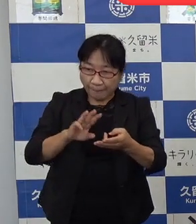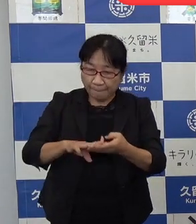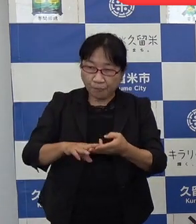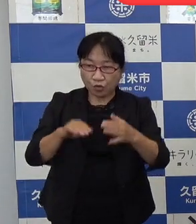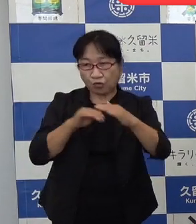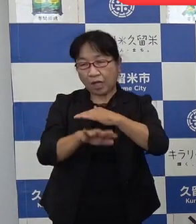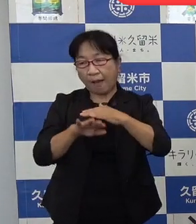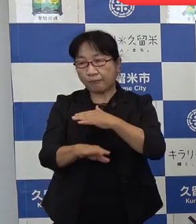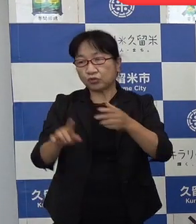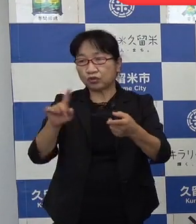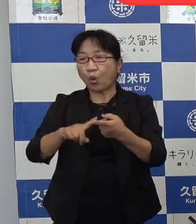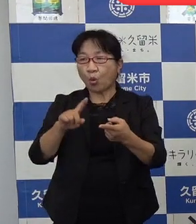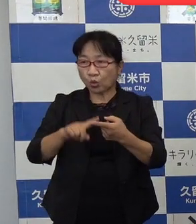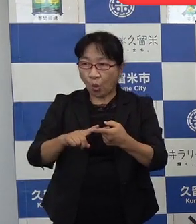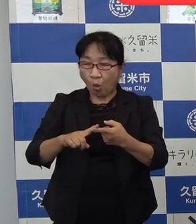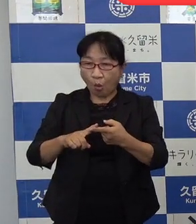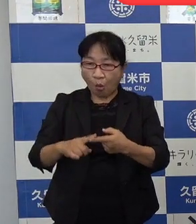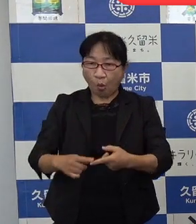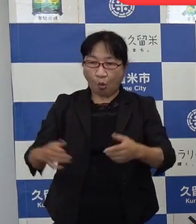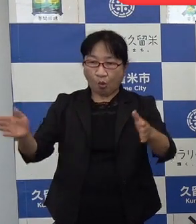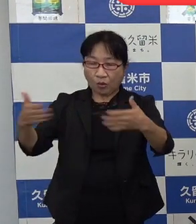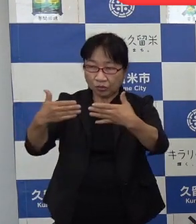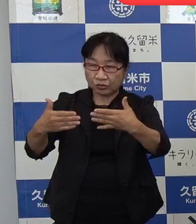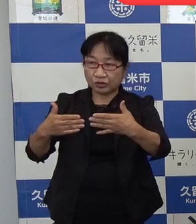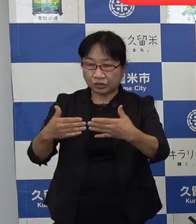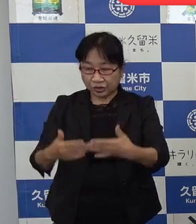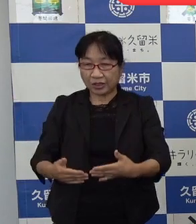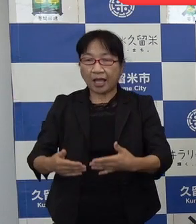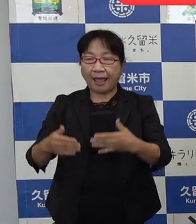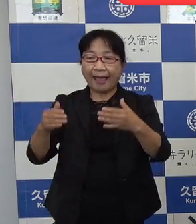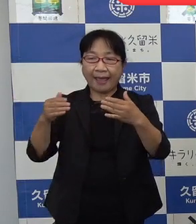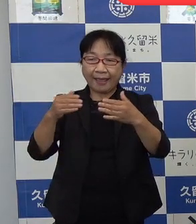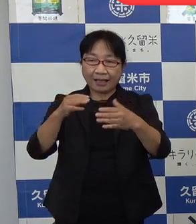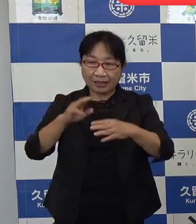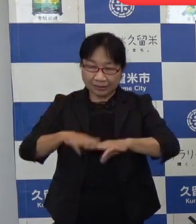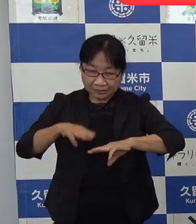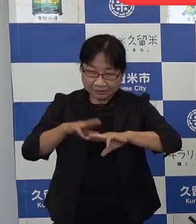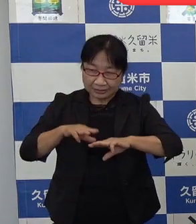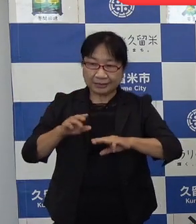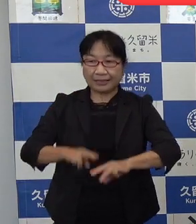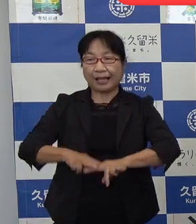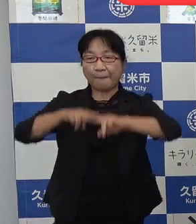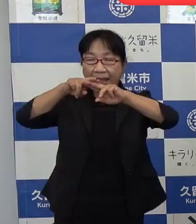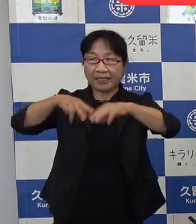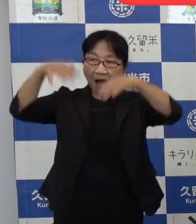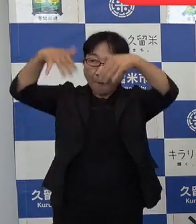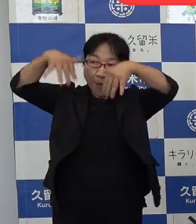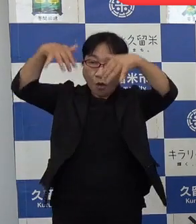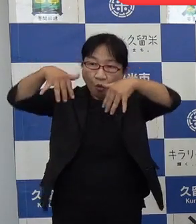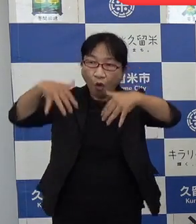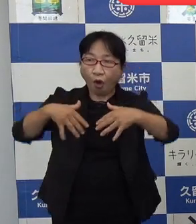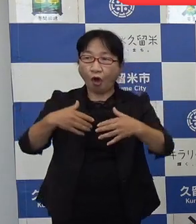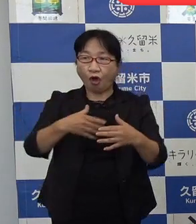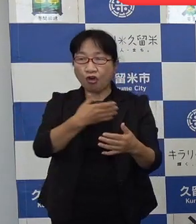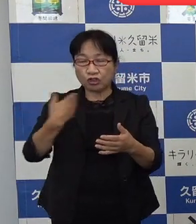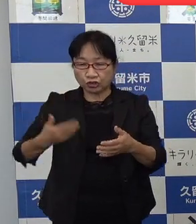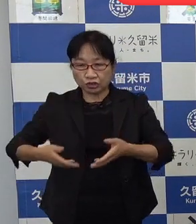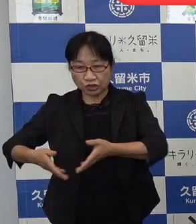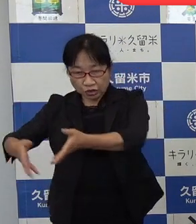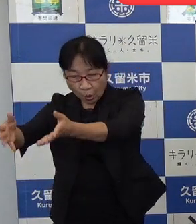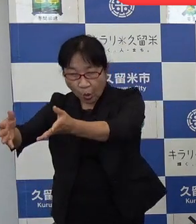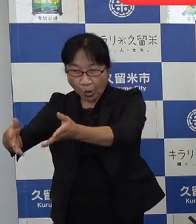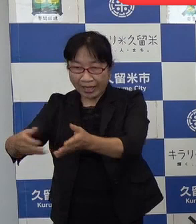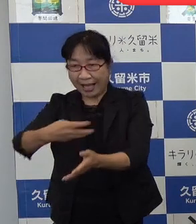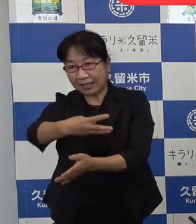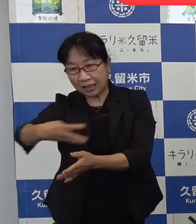の石板を設置することで、水田にたまった雨を水路や河川にゆっくりと時間をかけ